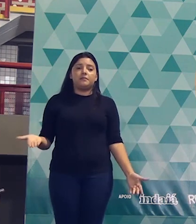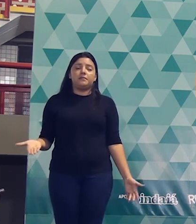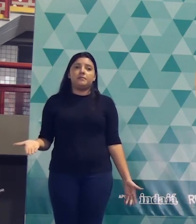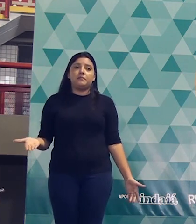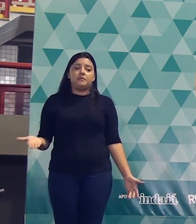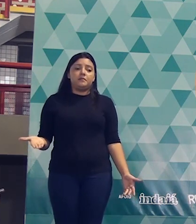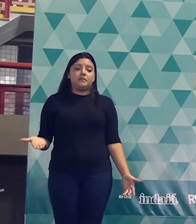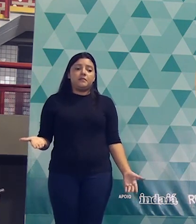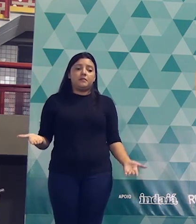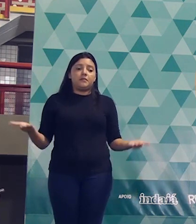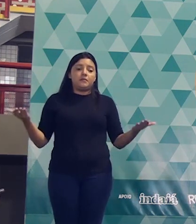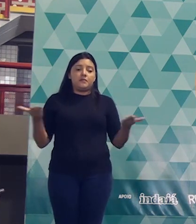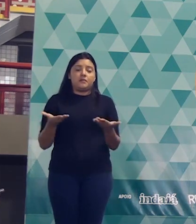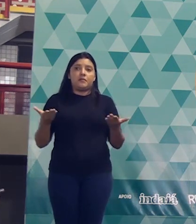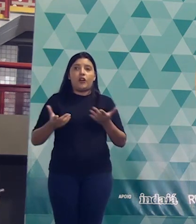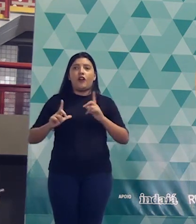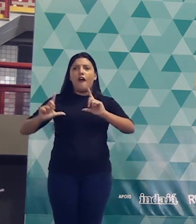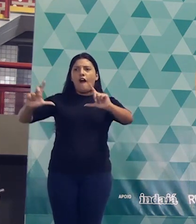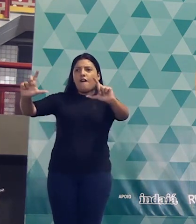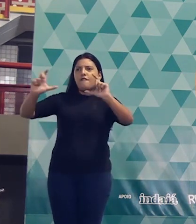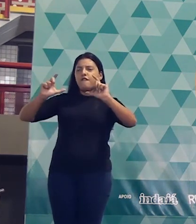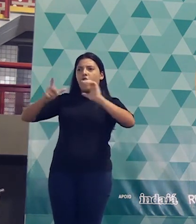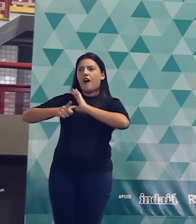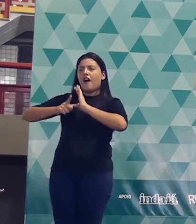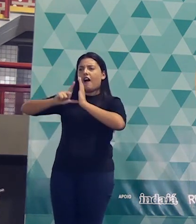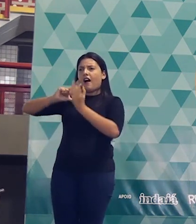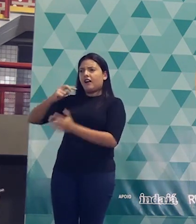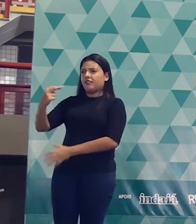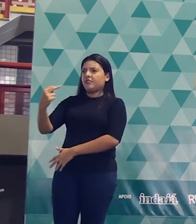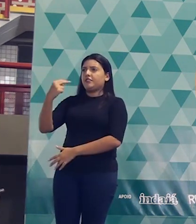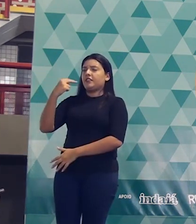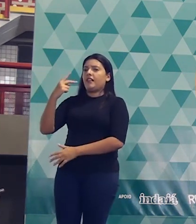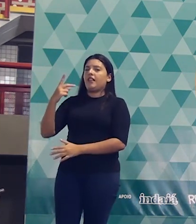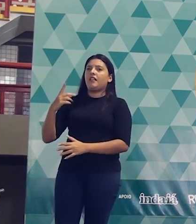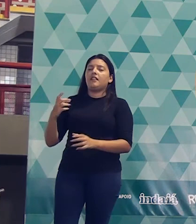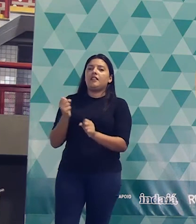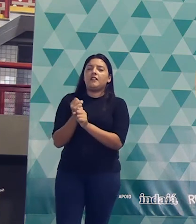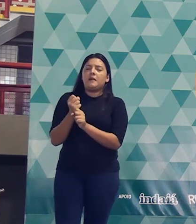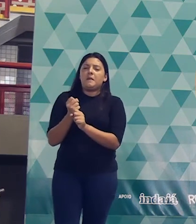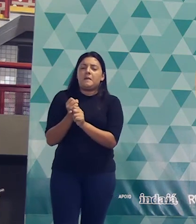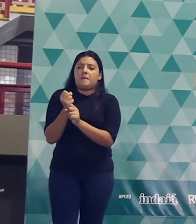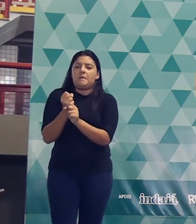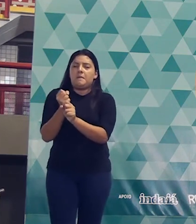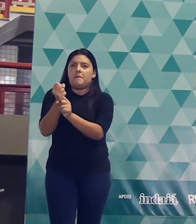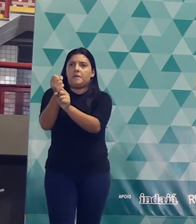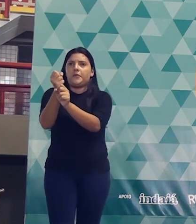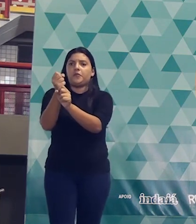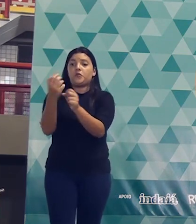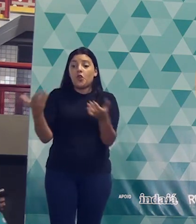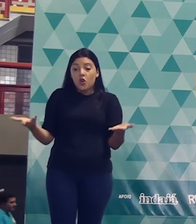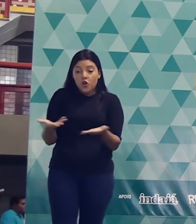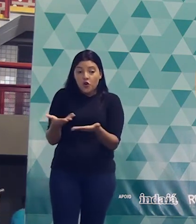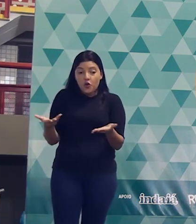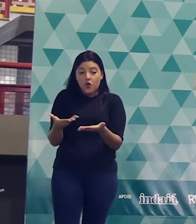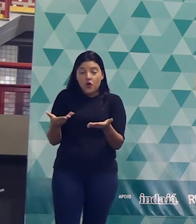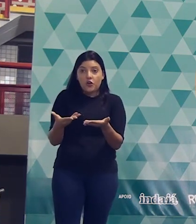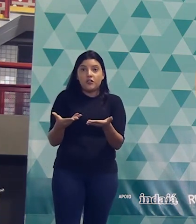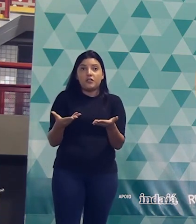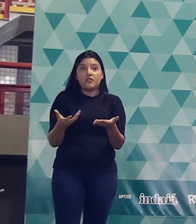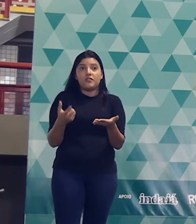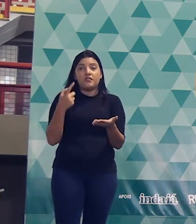Agora está muito mais fácil tirar foto do que antes, né? Mas daqui a umas décadas, quando você olhar a sua foto de hoje, que você tirou